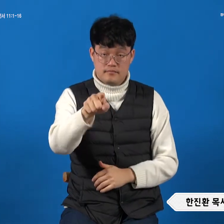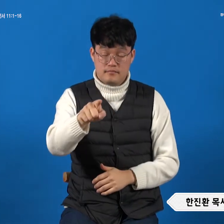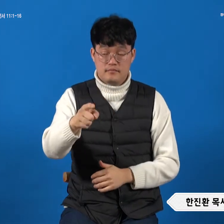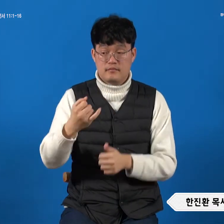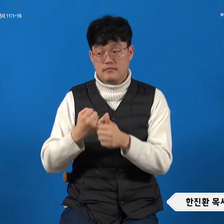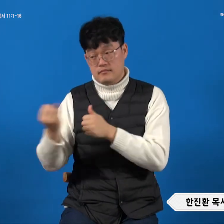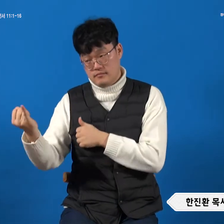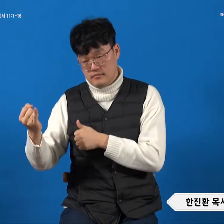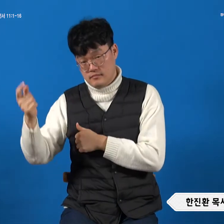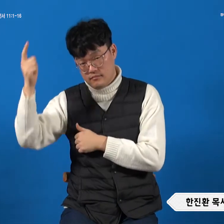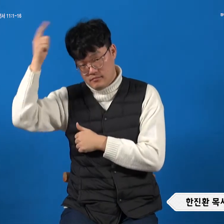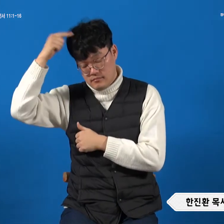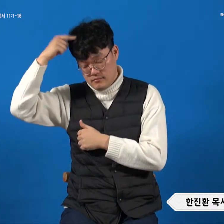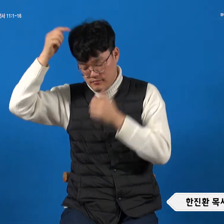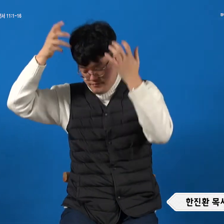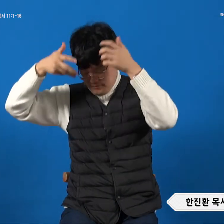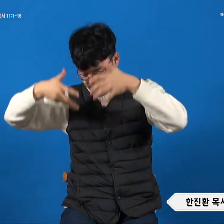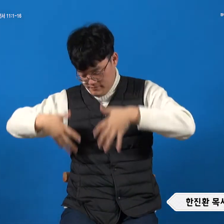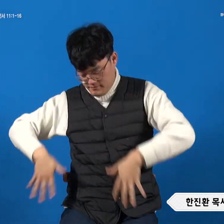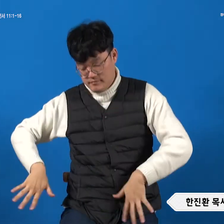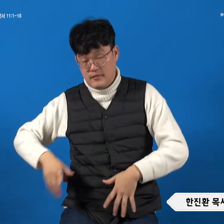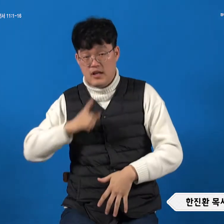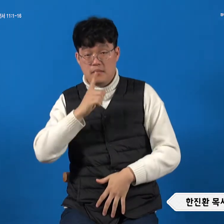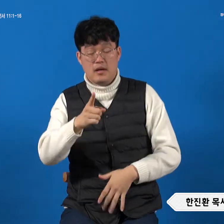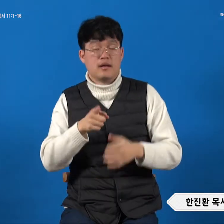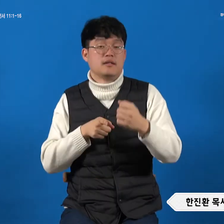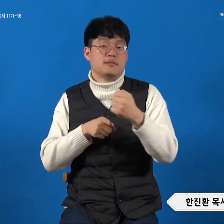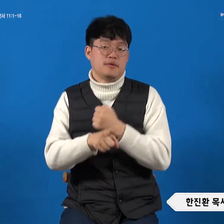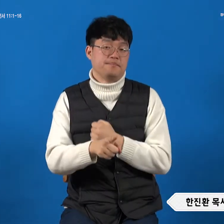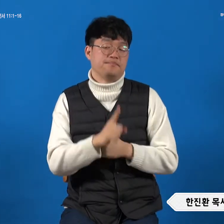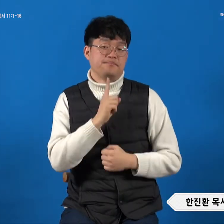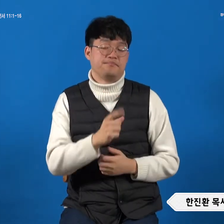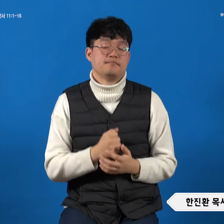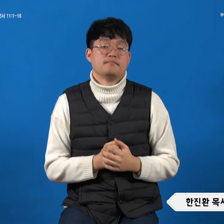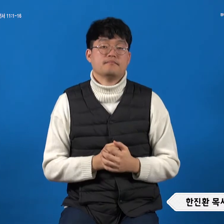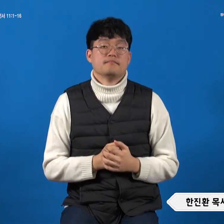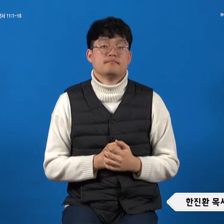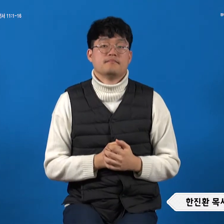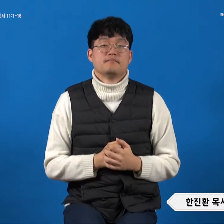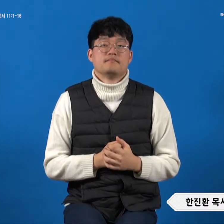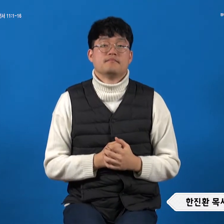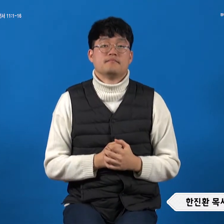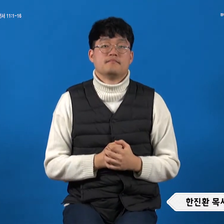그것이 아내는 머리에 너울을 써라 하는 말의 의미입니다.